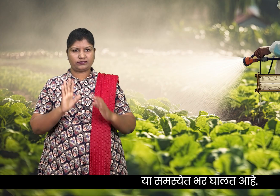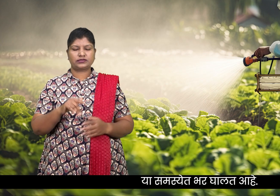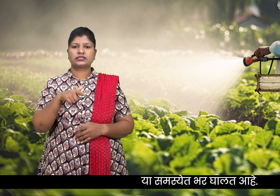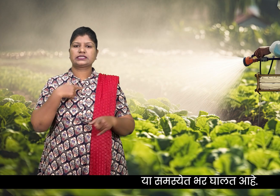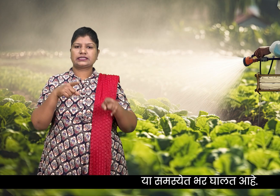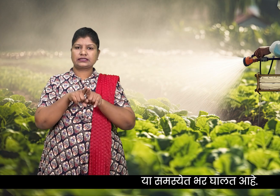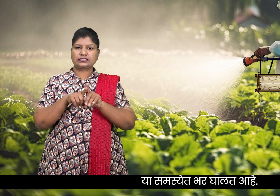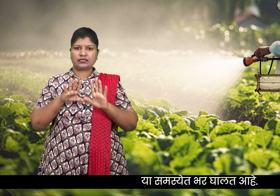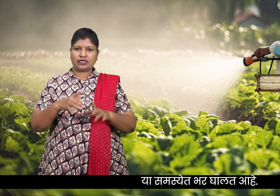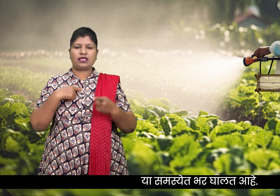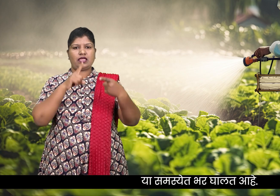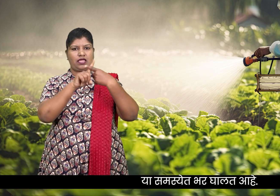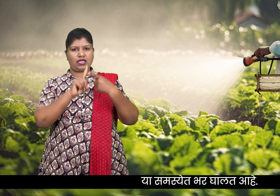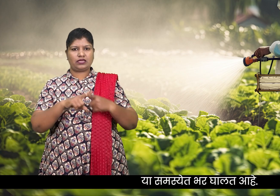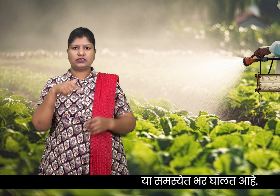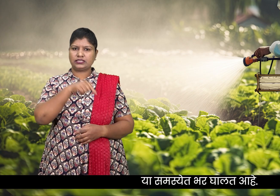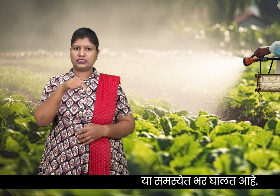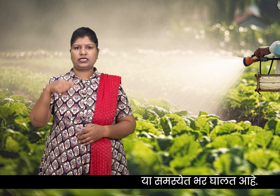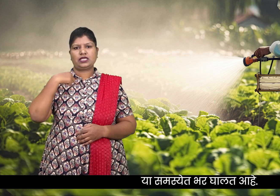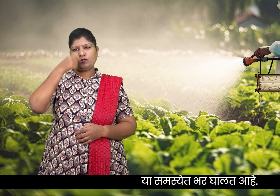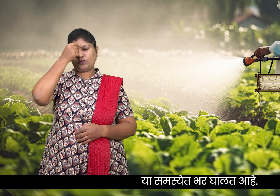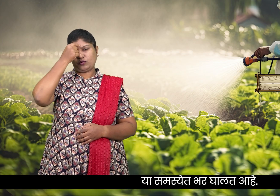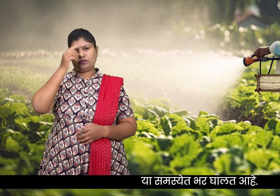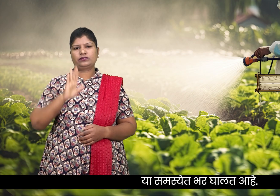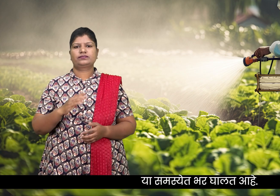या समस्येत भर घालत आहे।